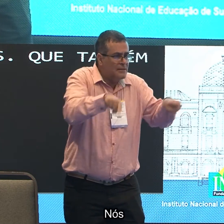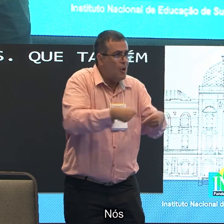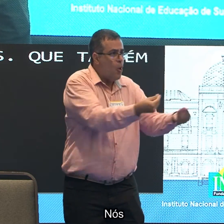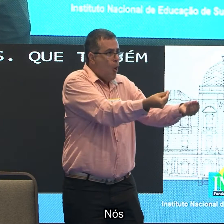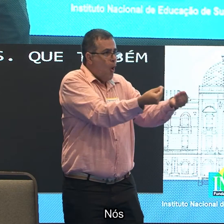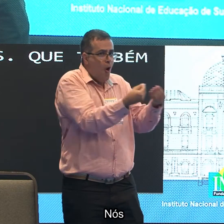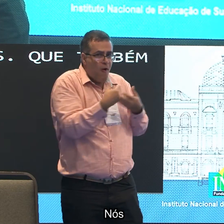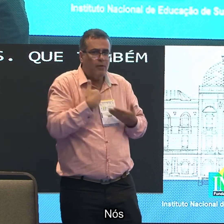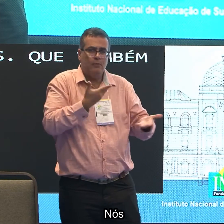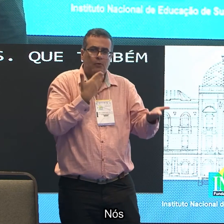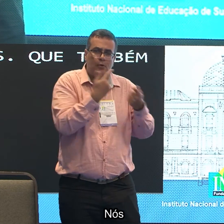Então, nós